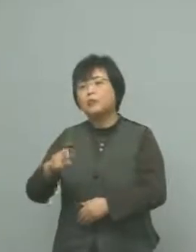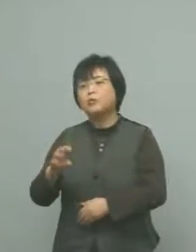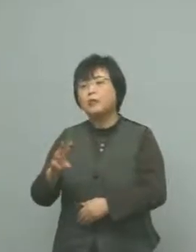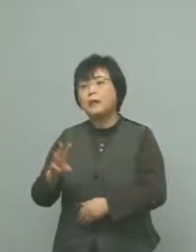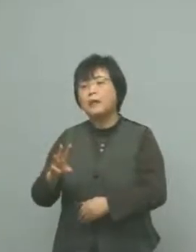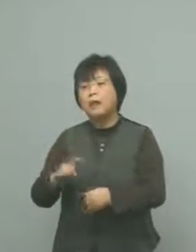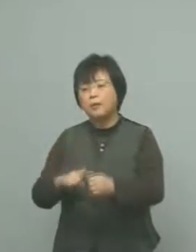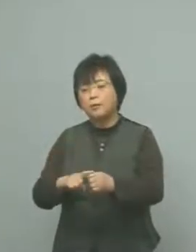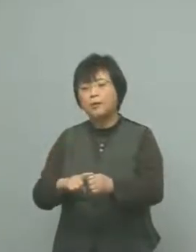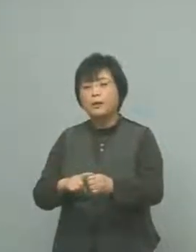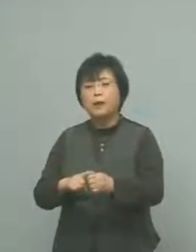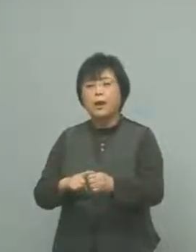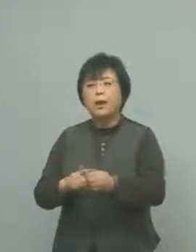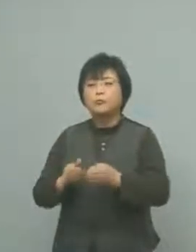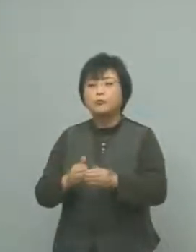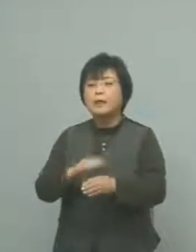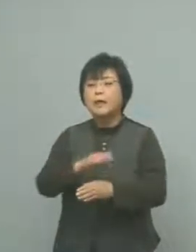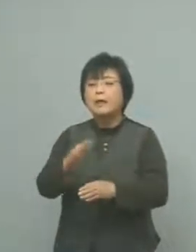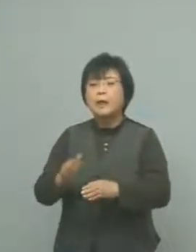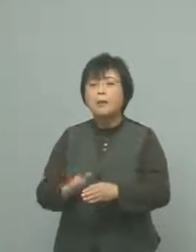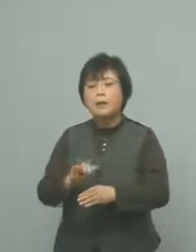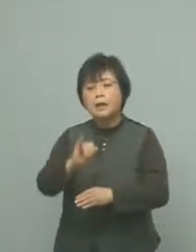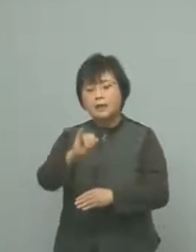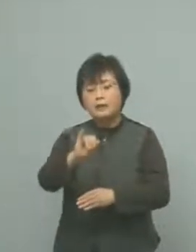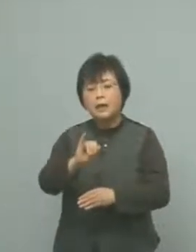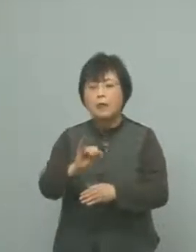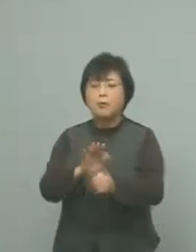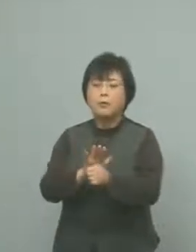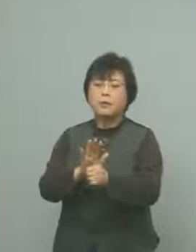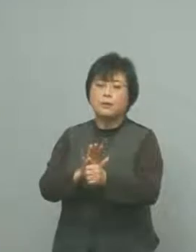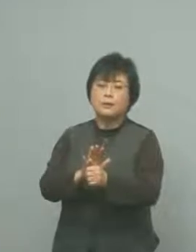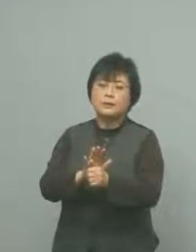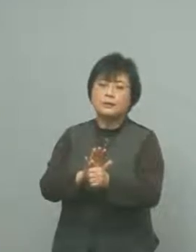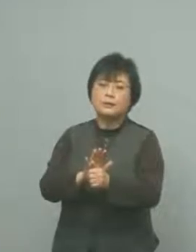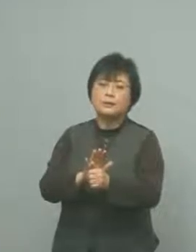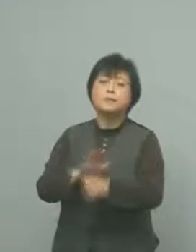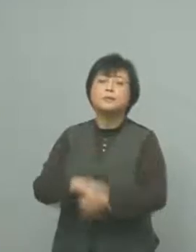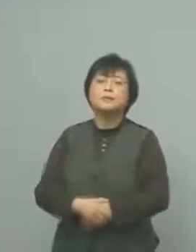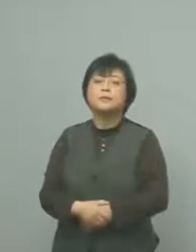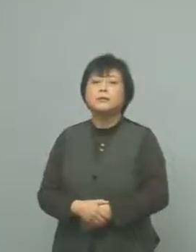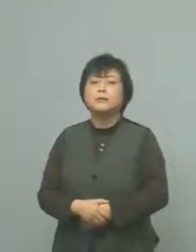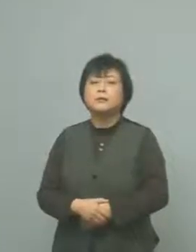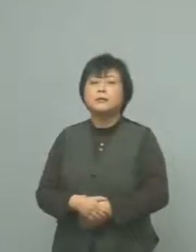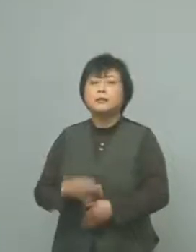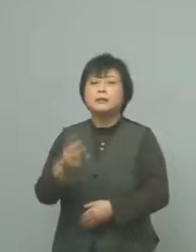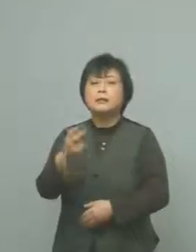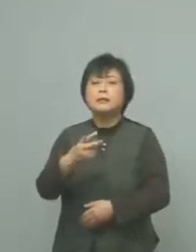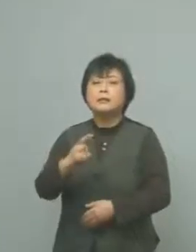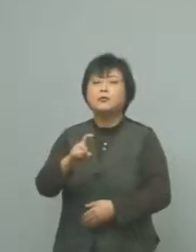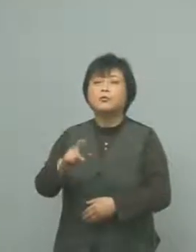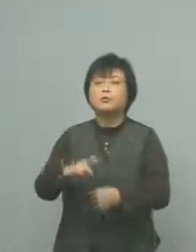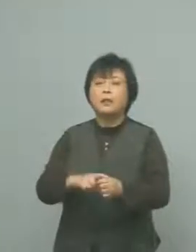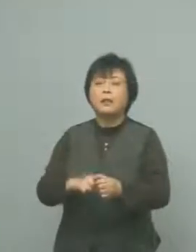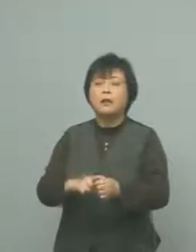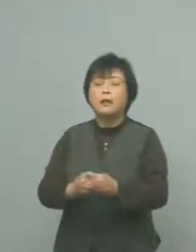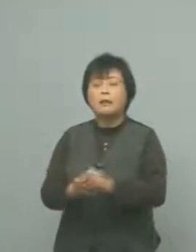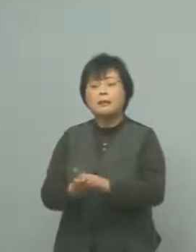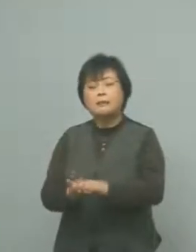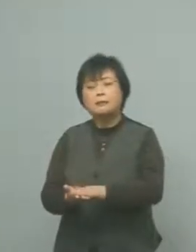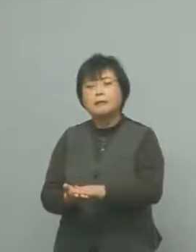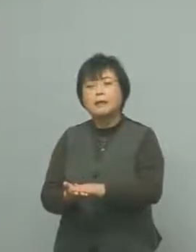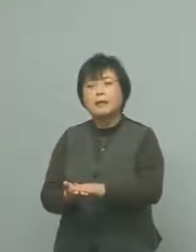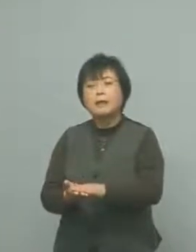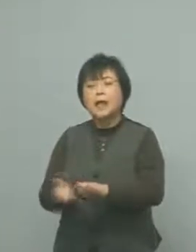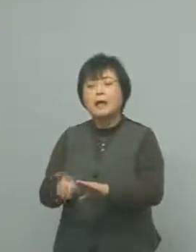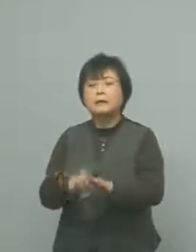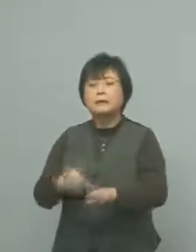現職ですけれども船山康江参議院を、支援し、そして2010年にはですね、まあ、亡くなられましたけれども